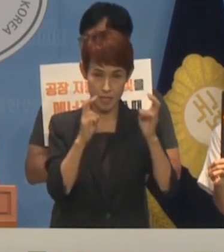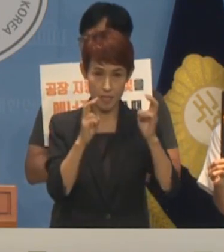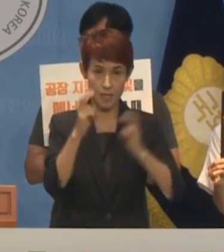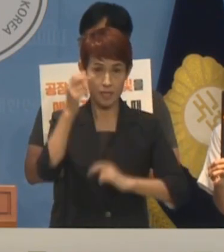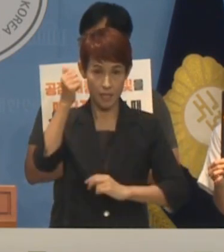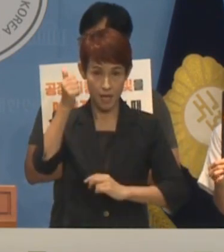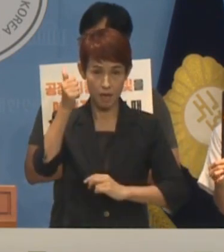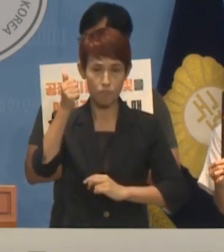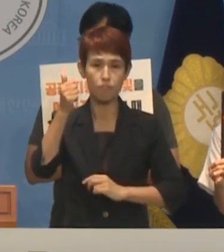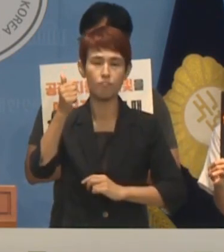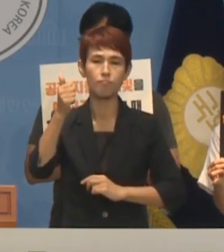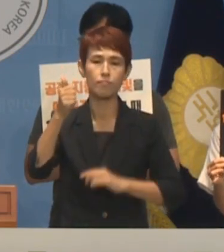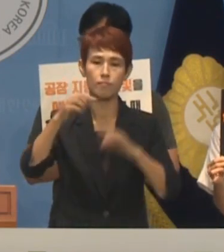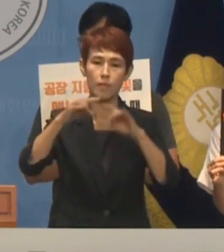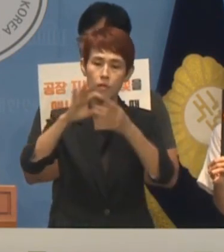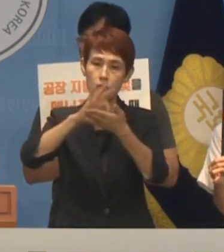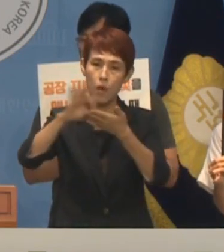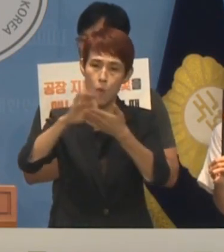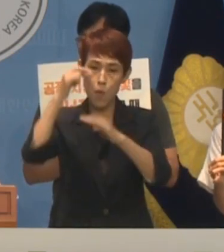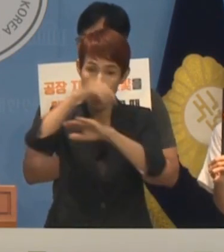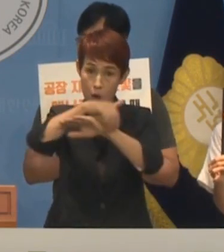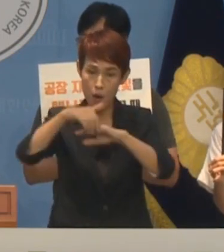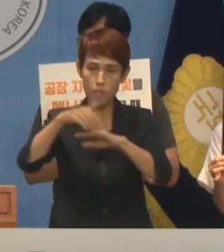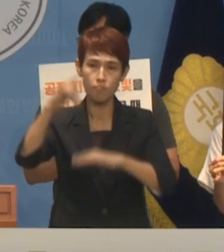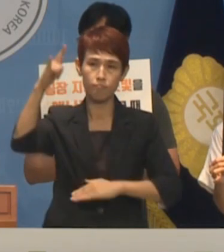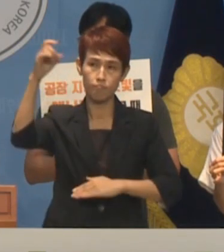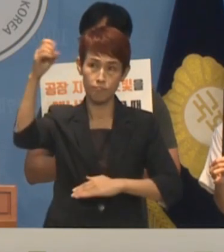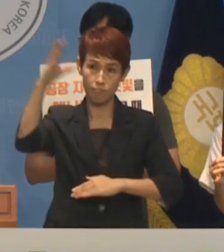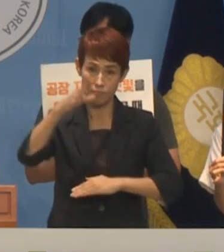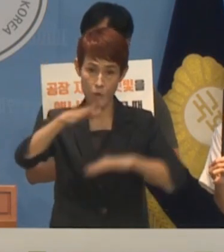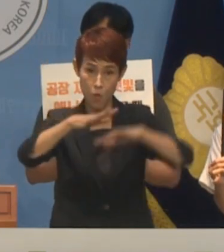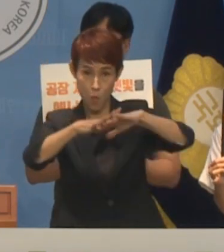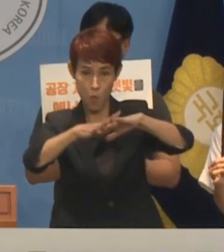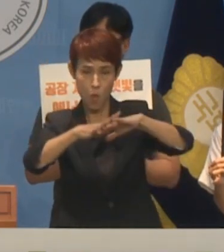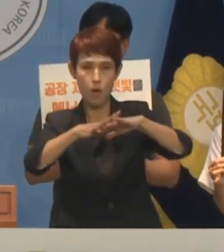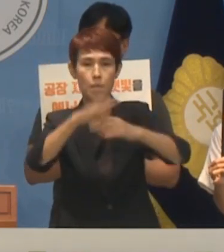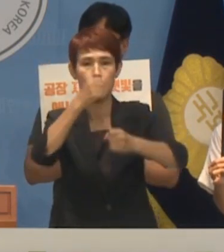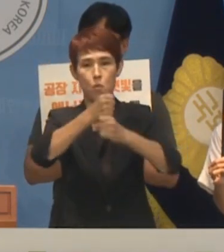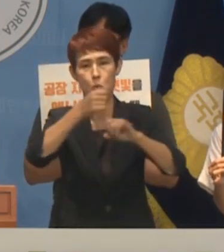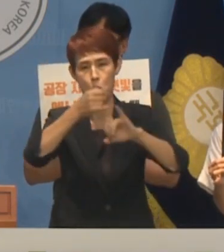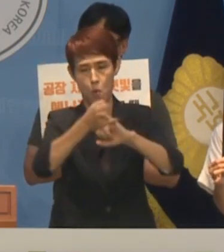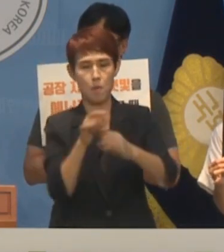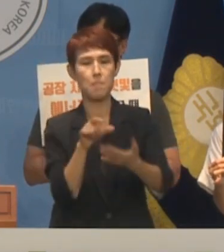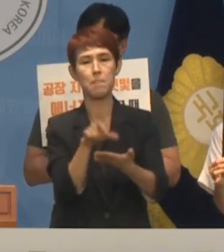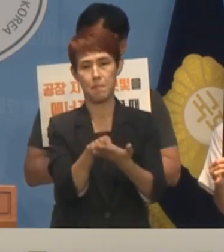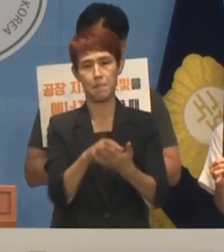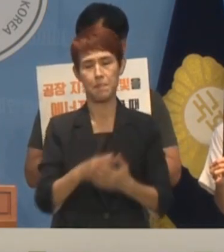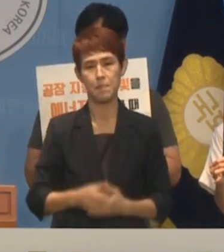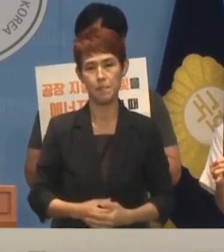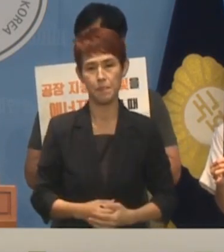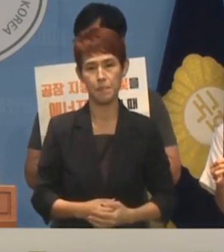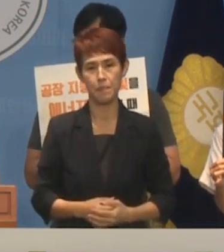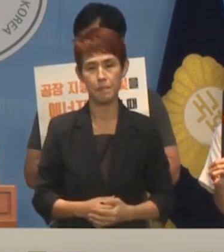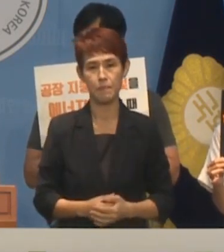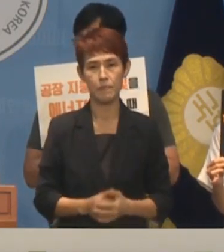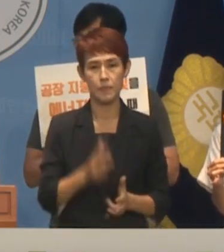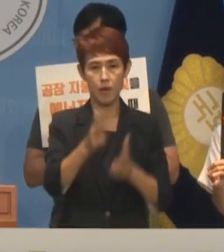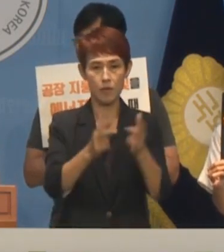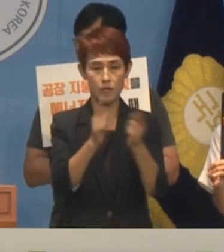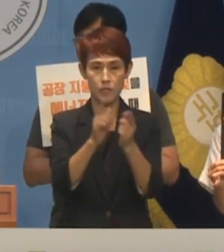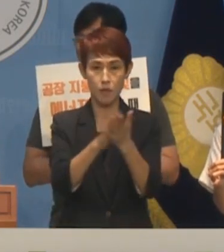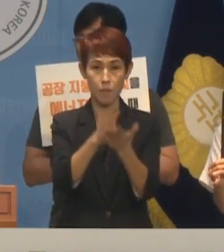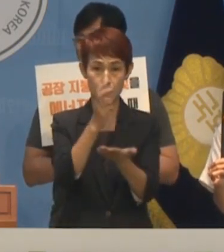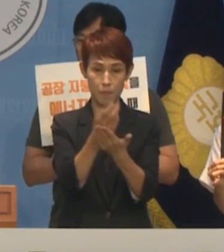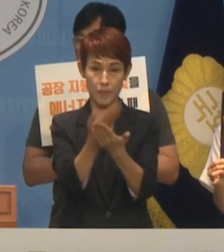제출해야 하는 에너지 사용 계획에 태양광 설비 설치 계획을 반드시 포함하도록 하였습니다. 또한 산업집적법 개정을